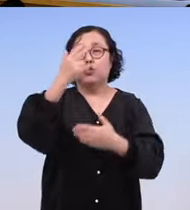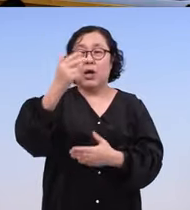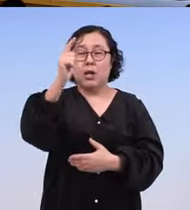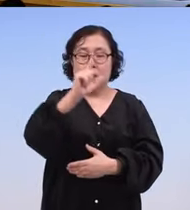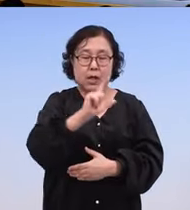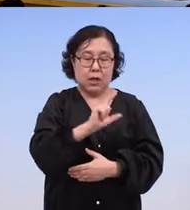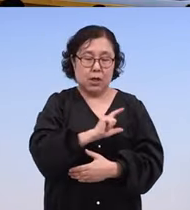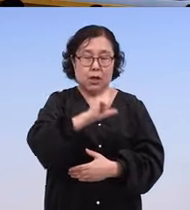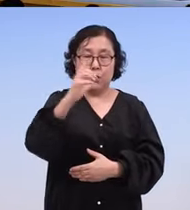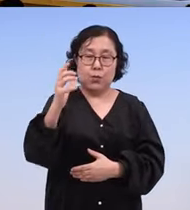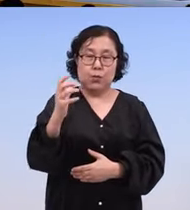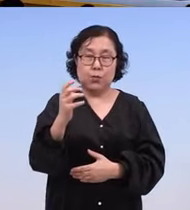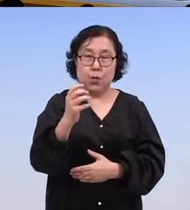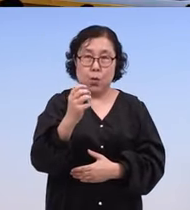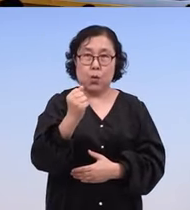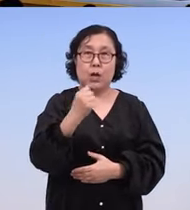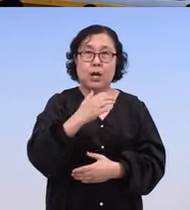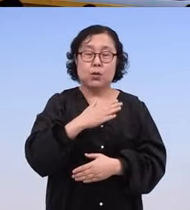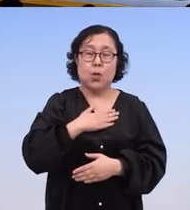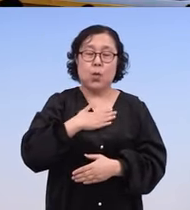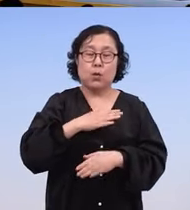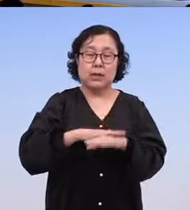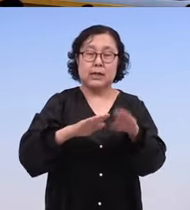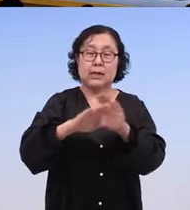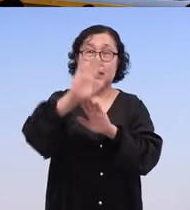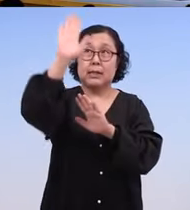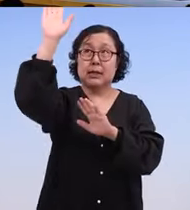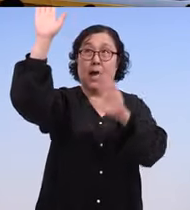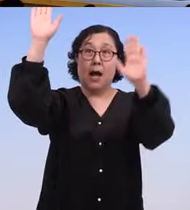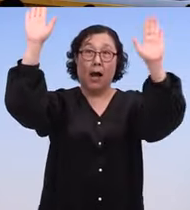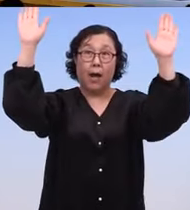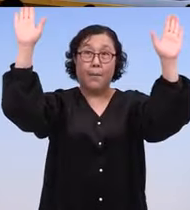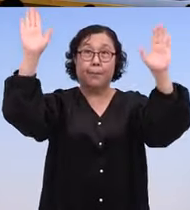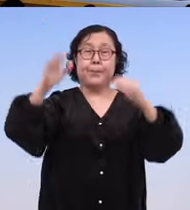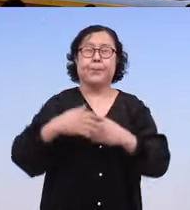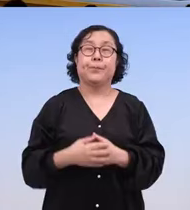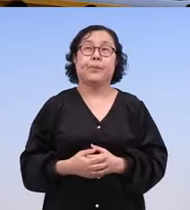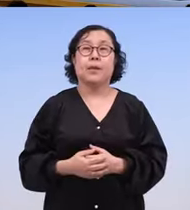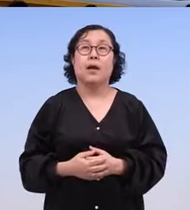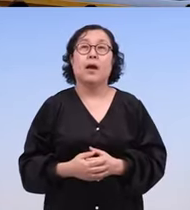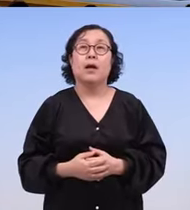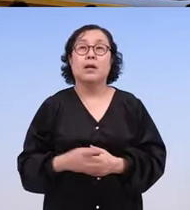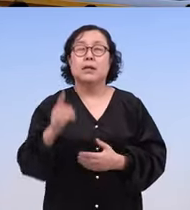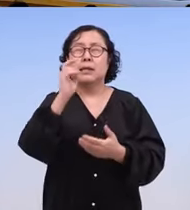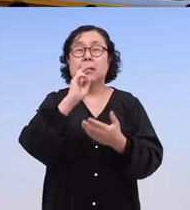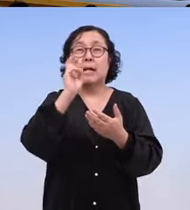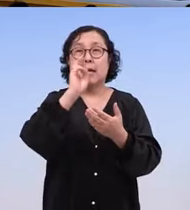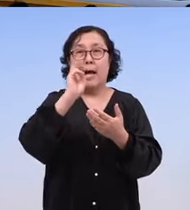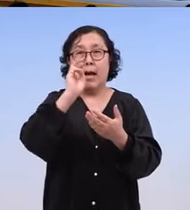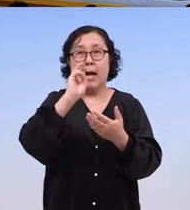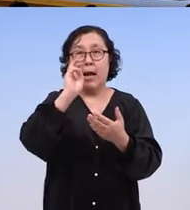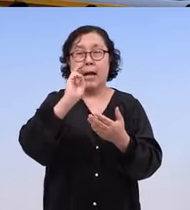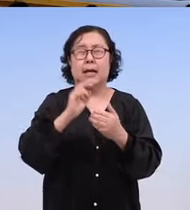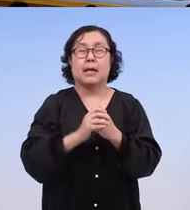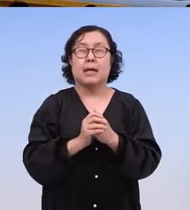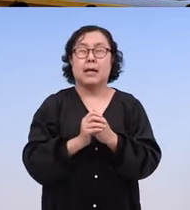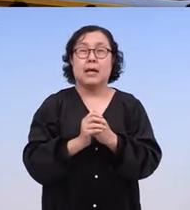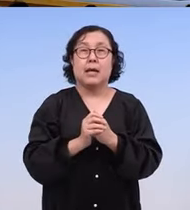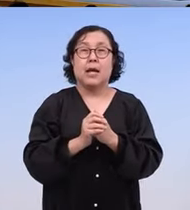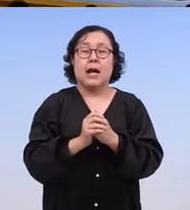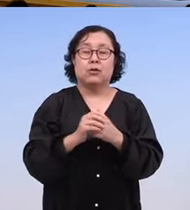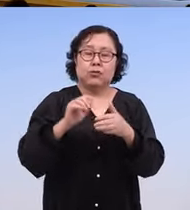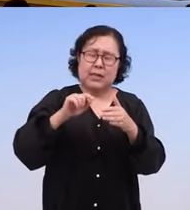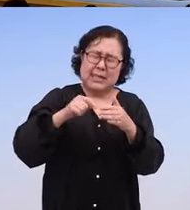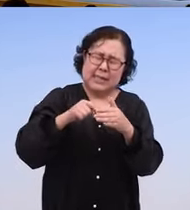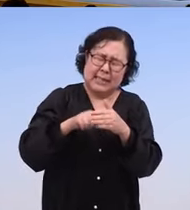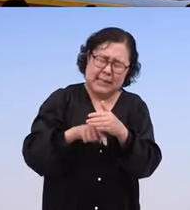찬양하며 주의 이름으로 내 손 들리라. 이 찬양이요, 이